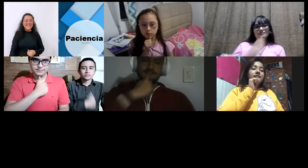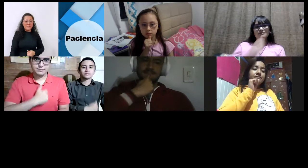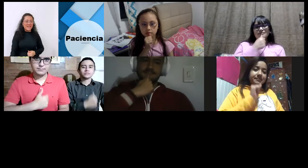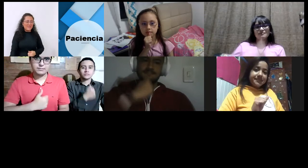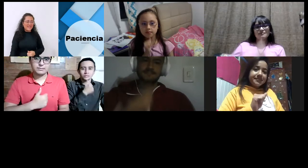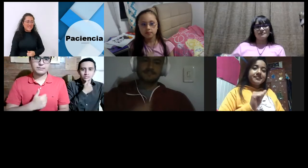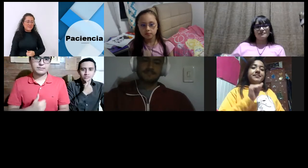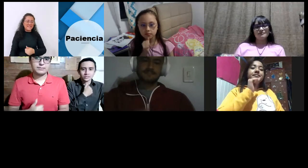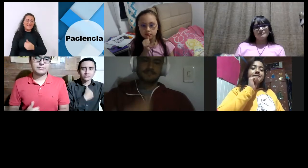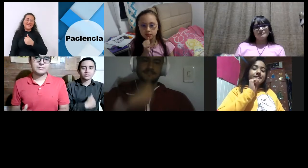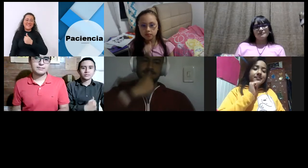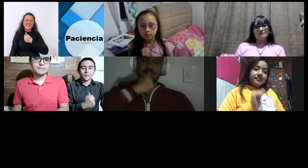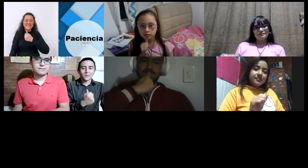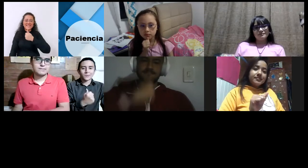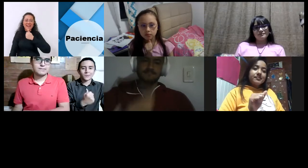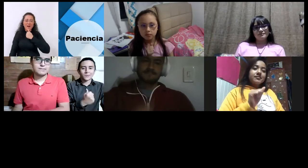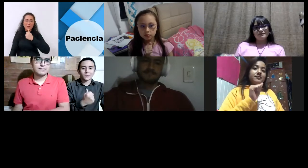También hay varias parecidas. Esto es agua.